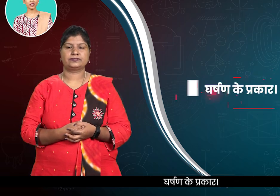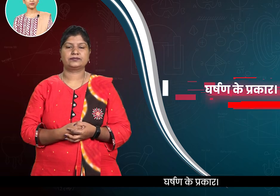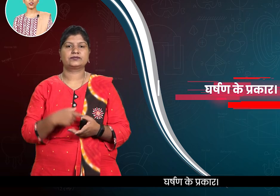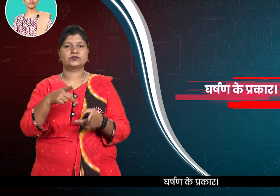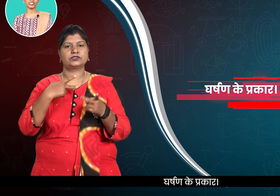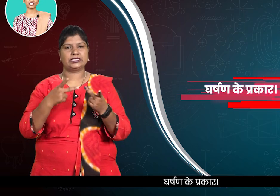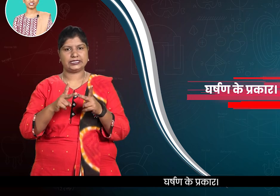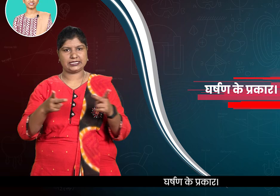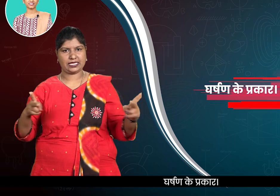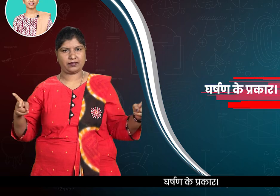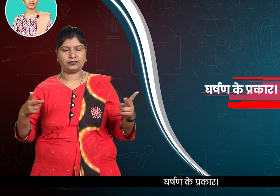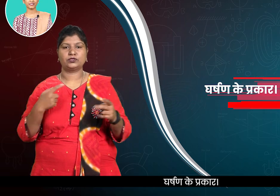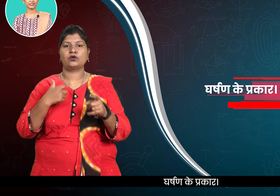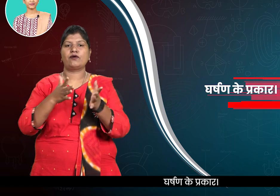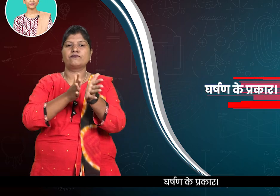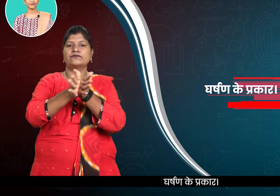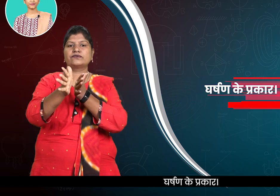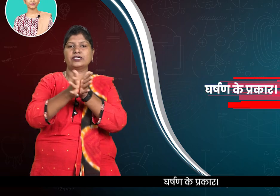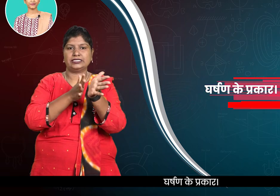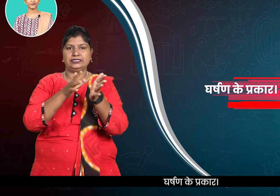घर्शन के प्रकार